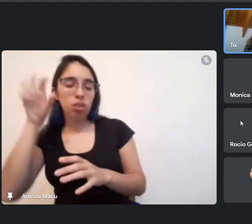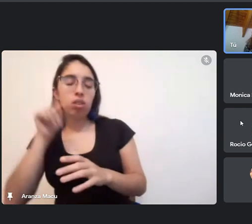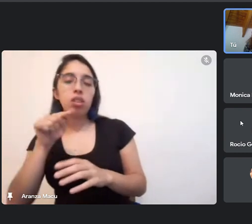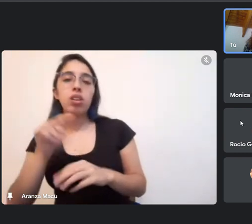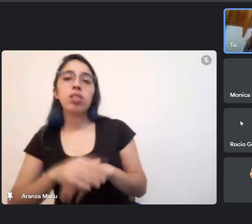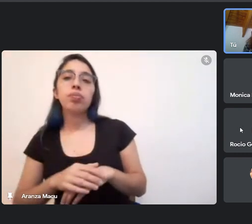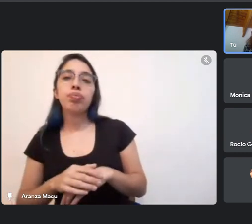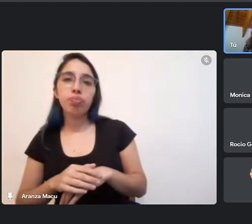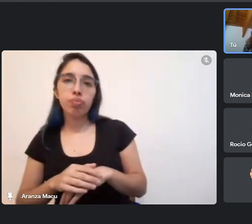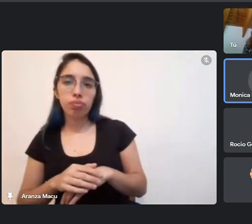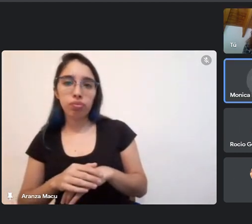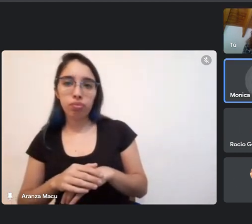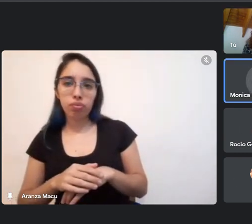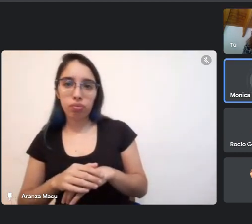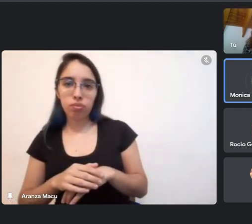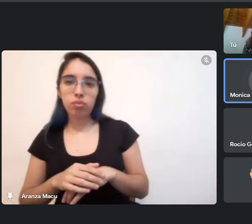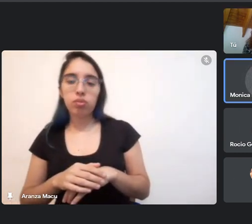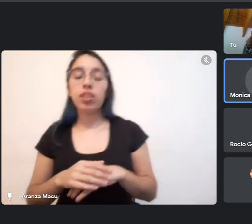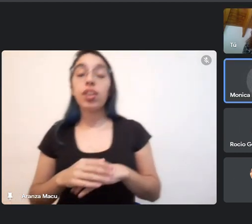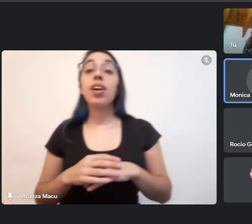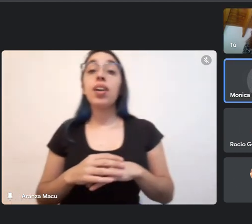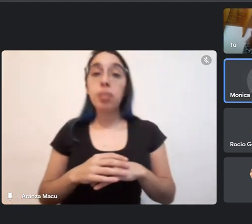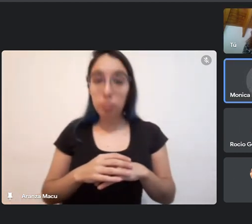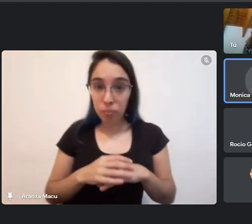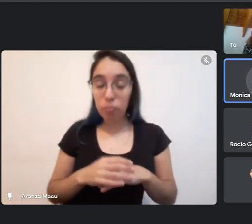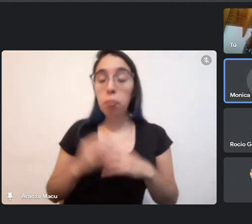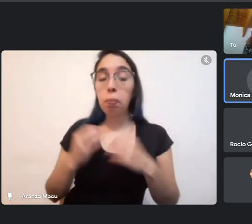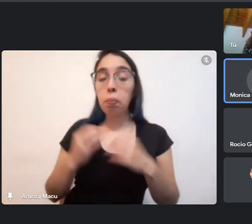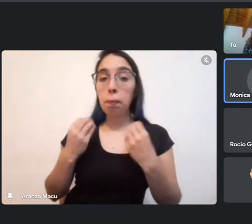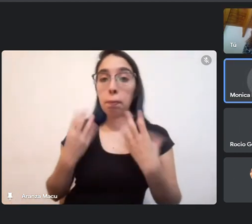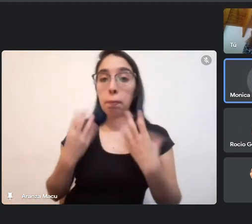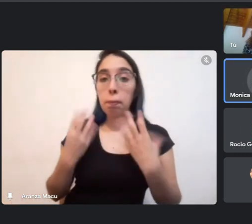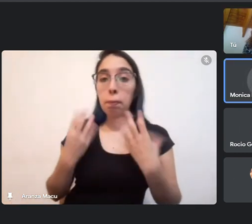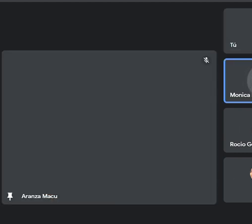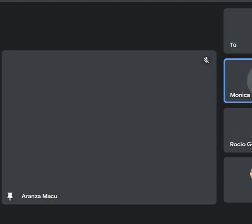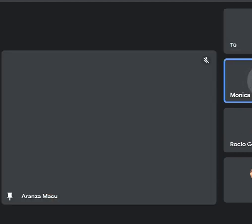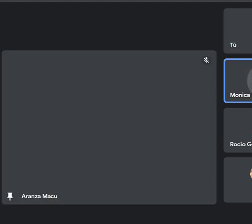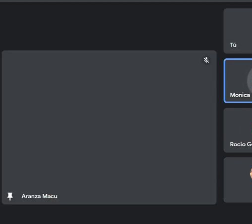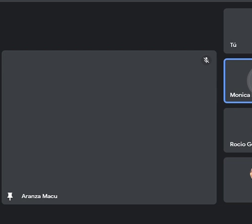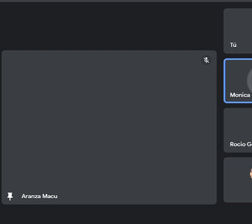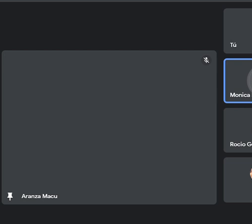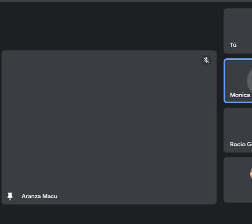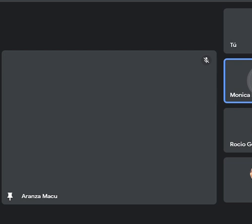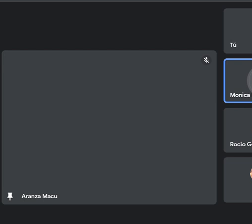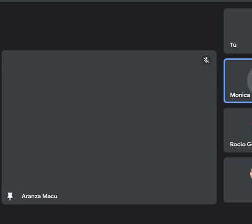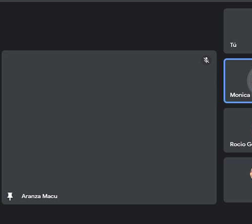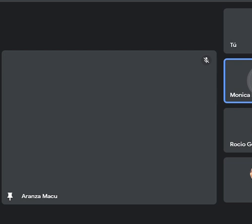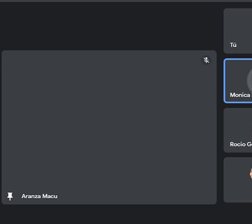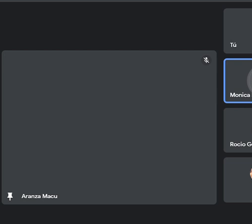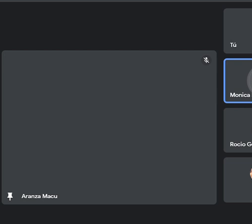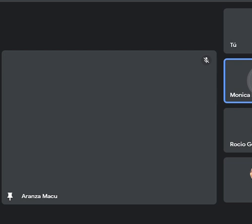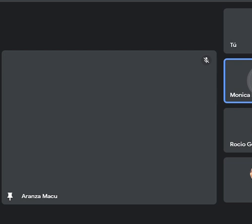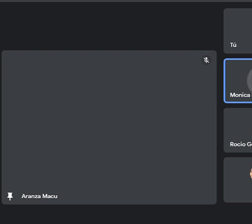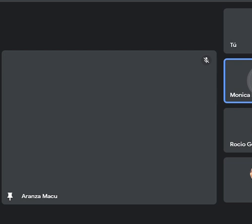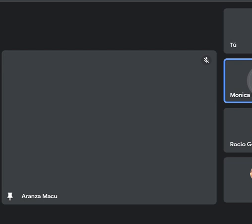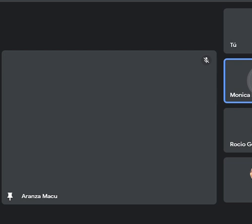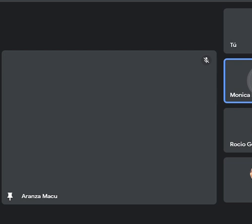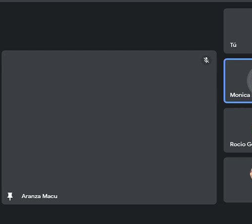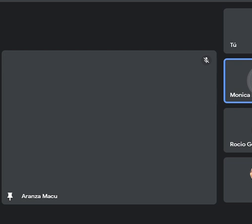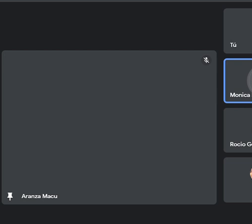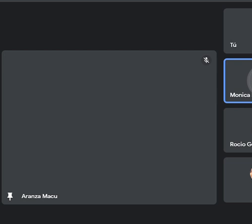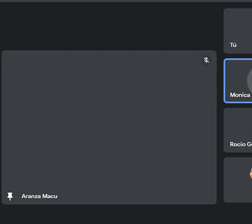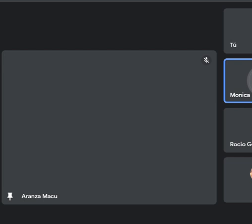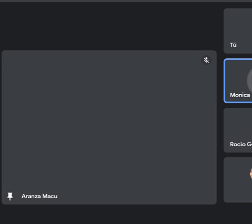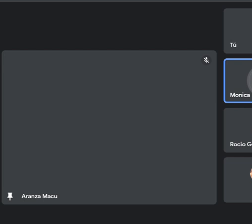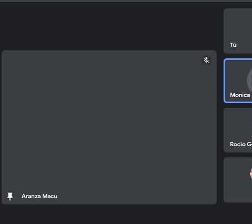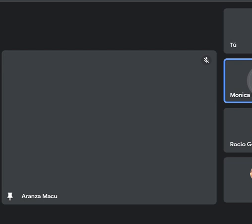¿sí? Ajá, claro, yo porque yo necesito hacer la residencia el cuatrimestre que viene y